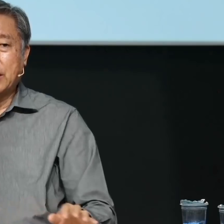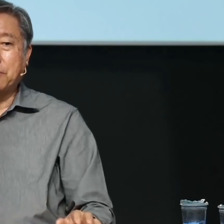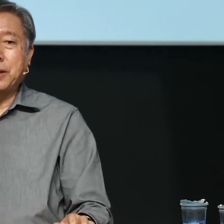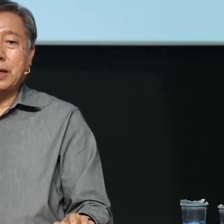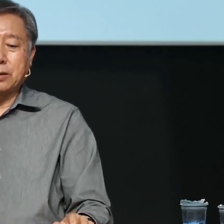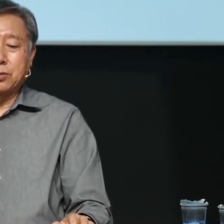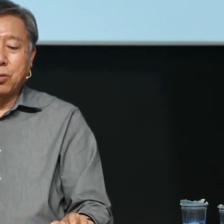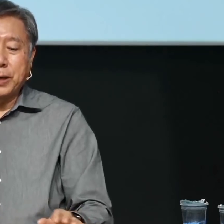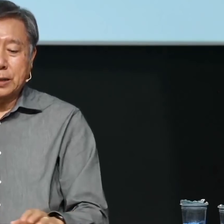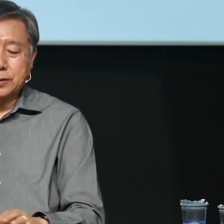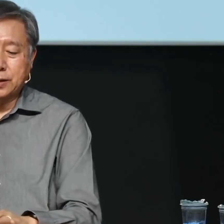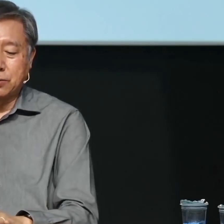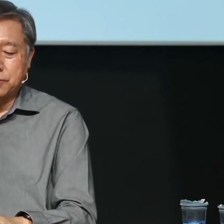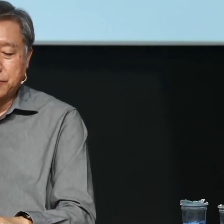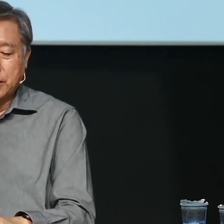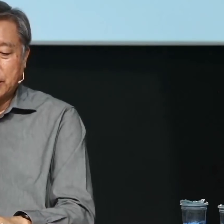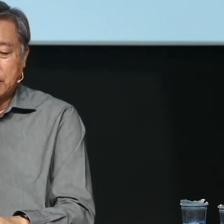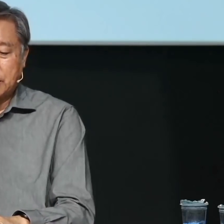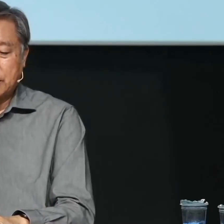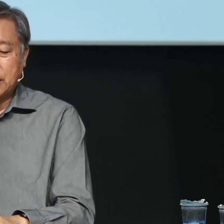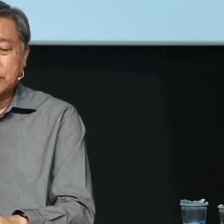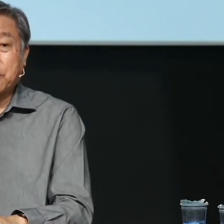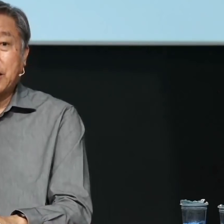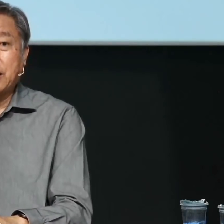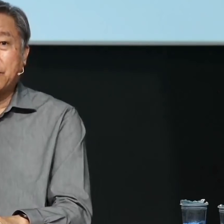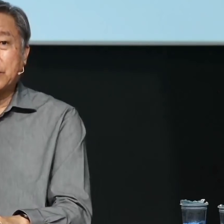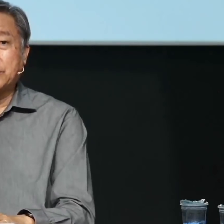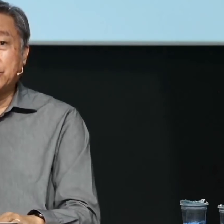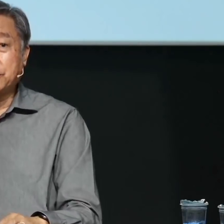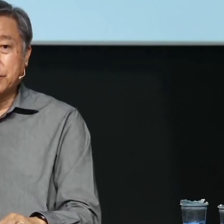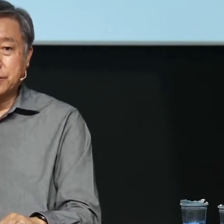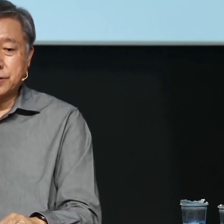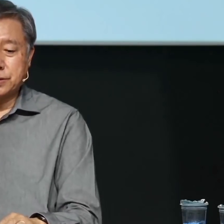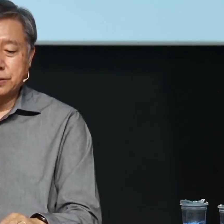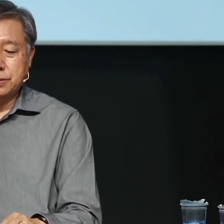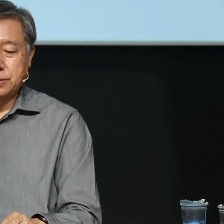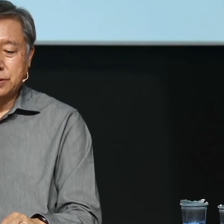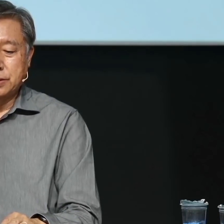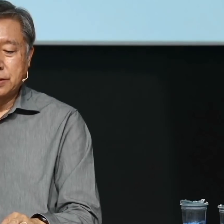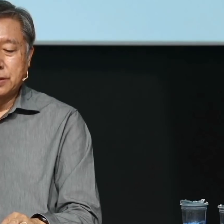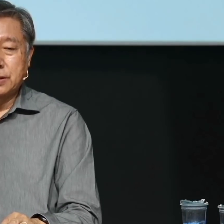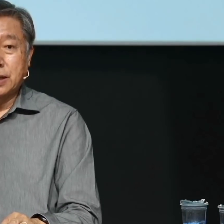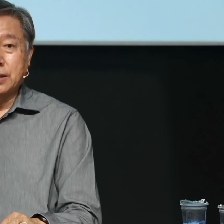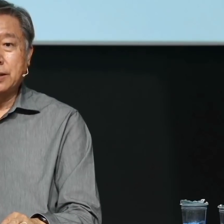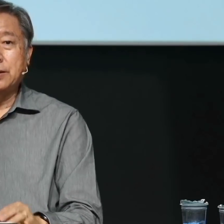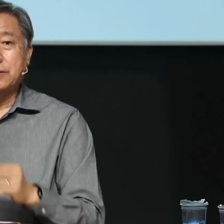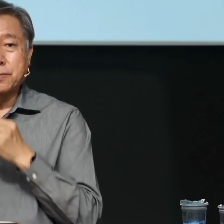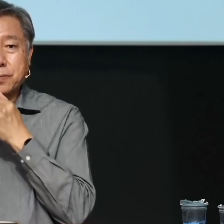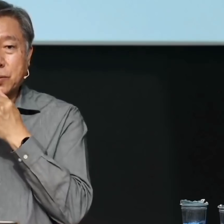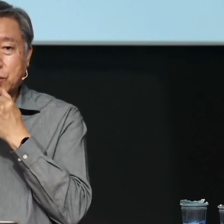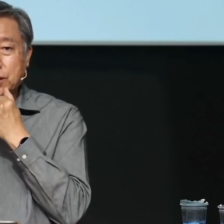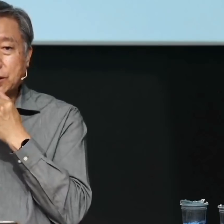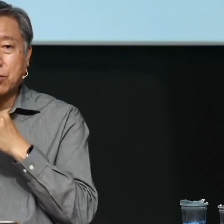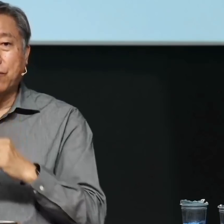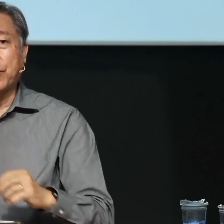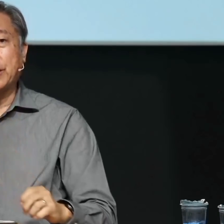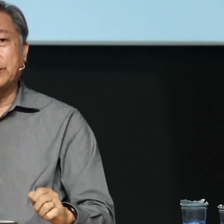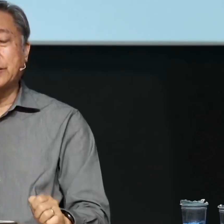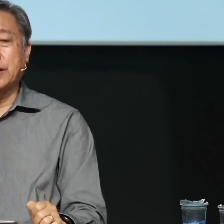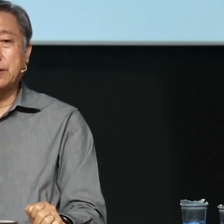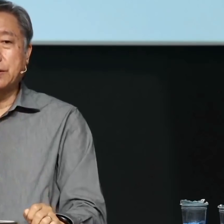É uma compilação das palavras ditas ali durante